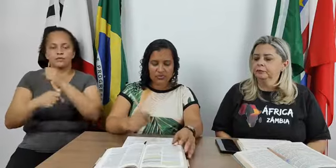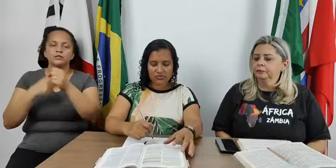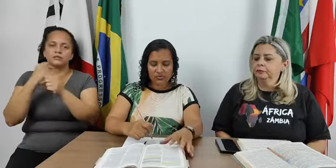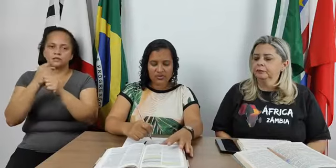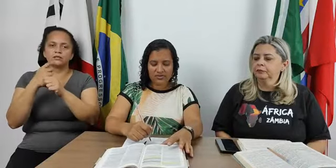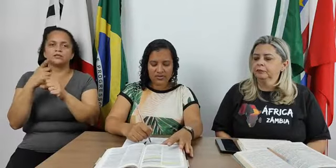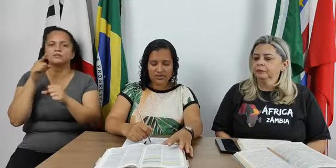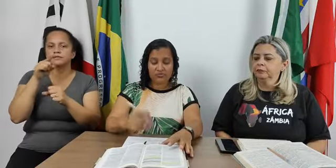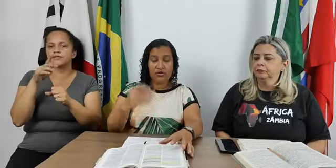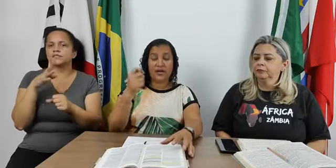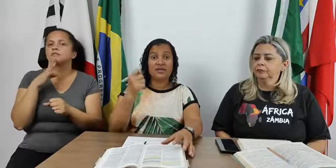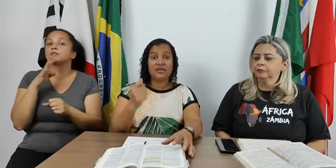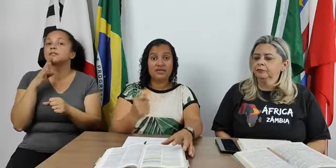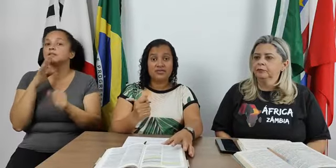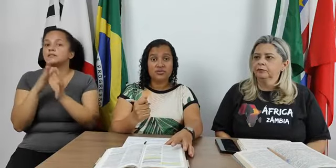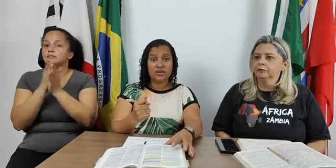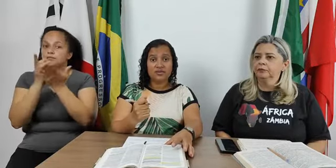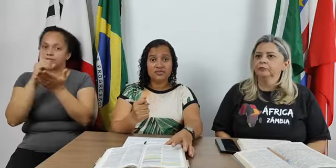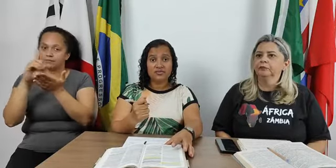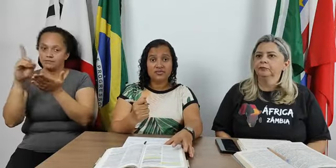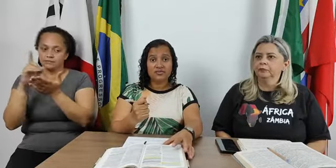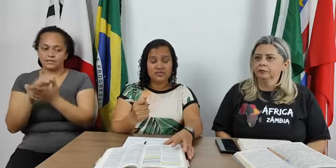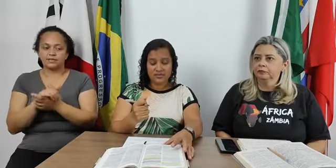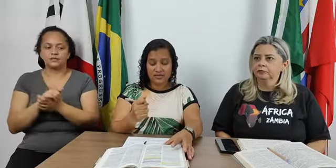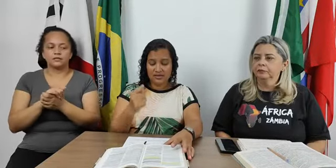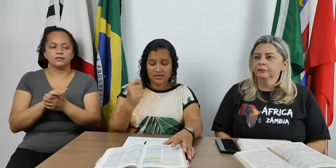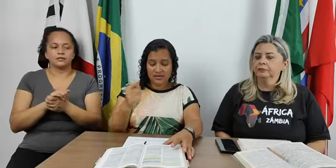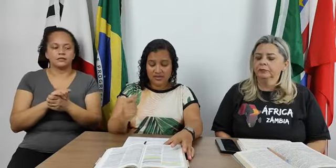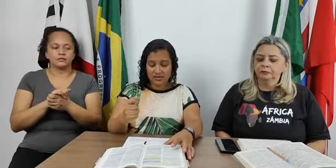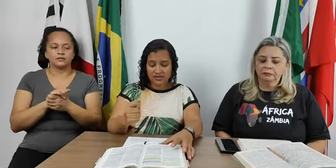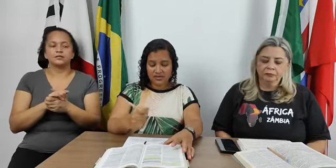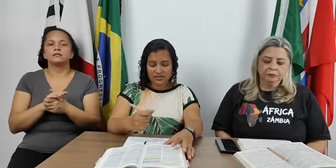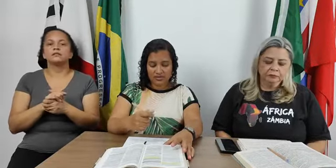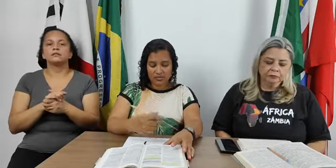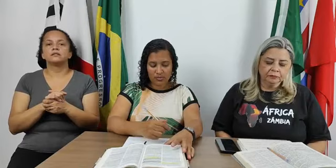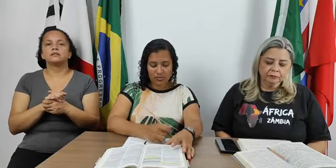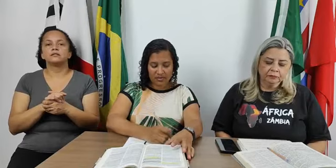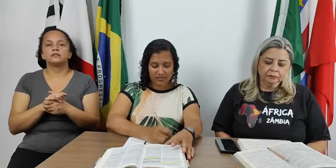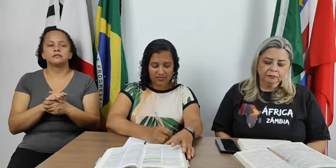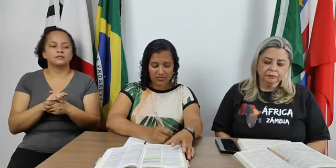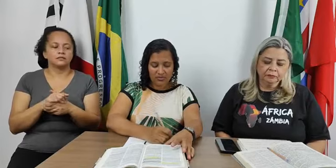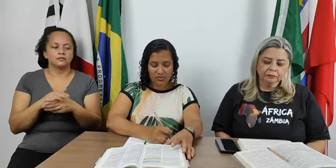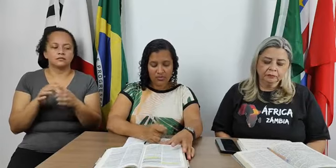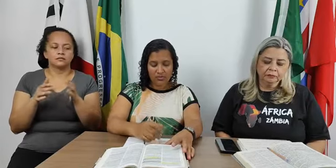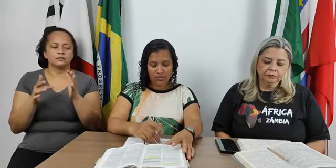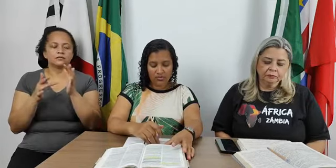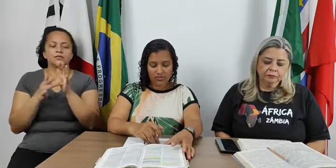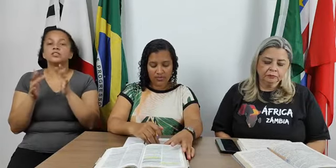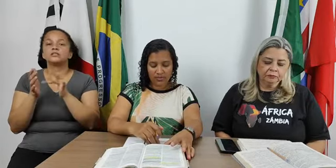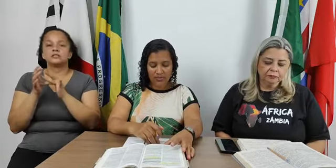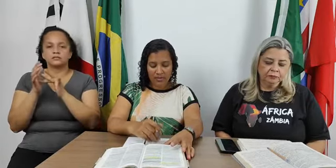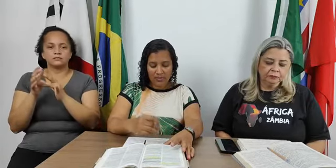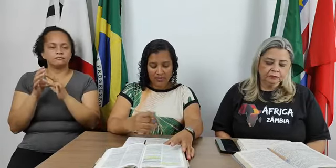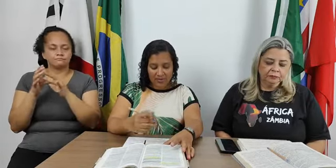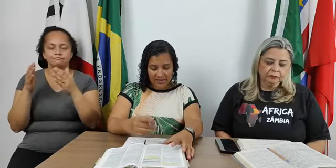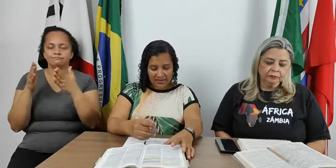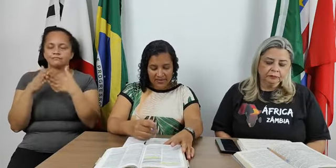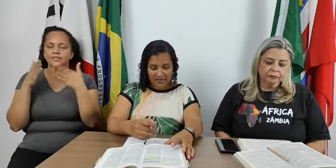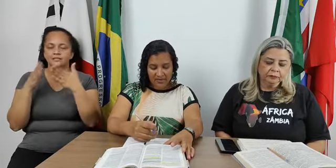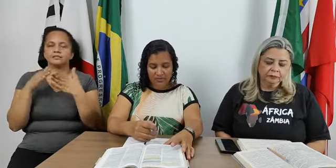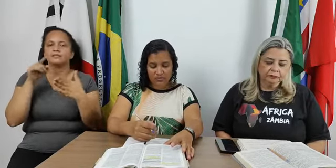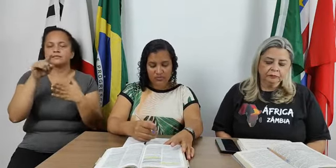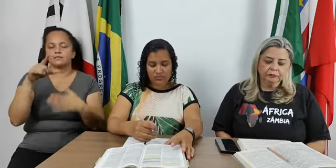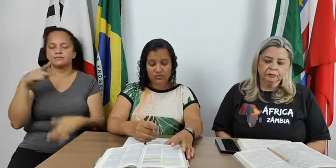Jesus, que nós o conheçamos de forma íntima e conhecer a sua palavra. O outro, para